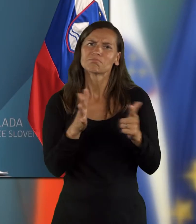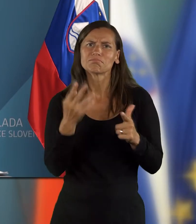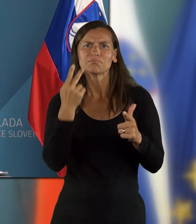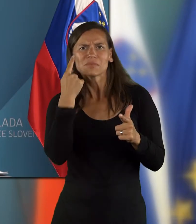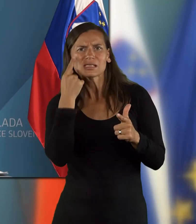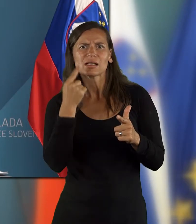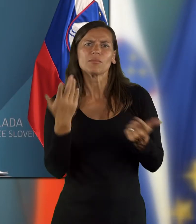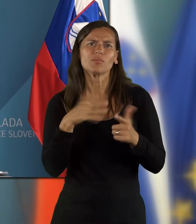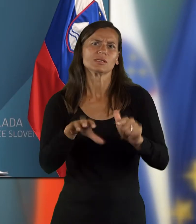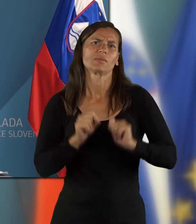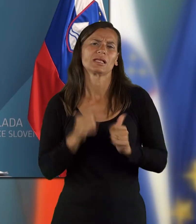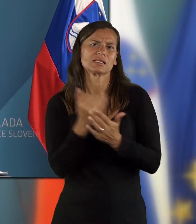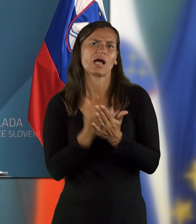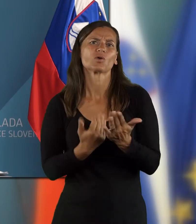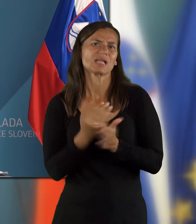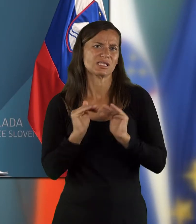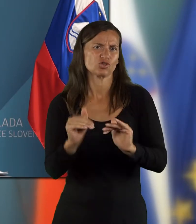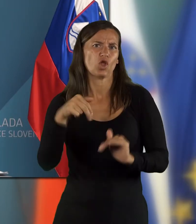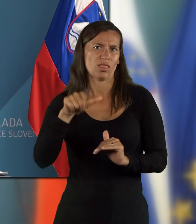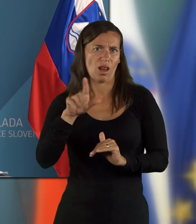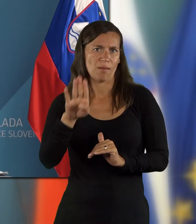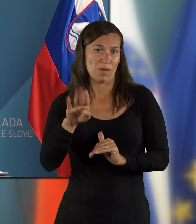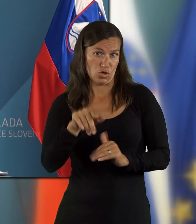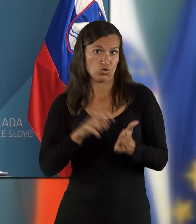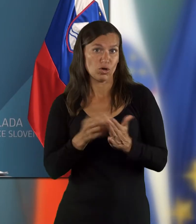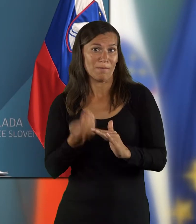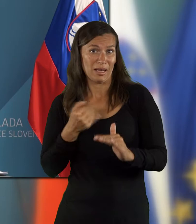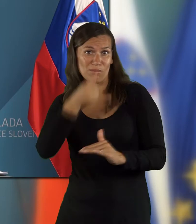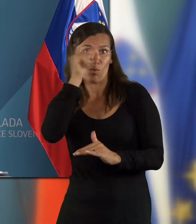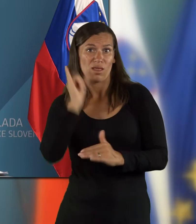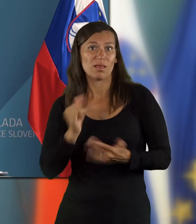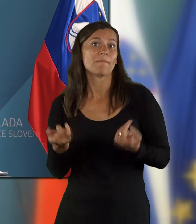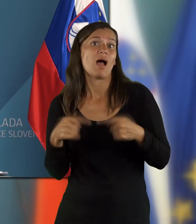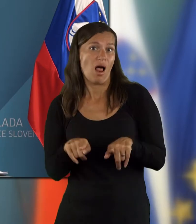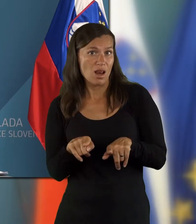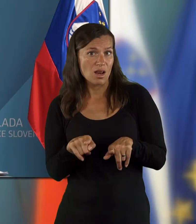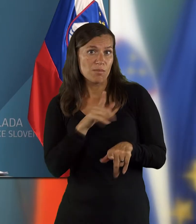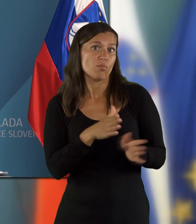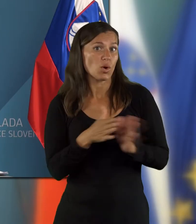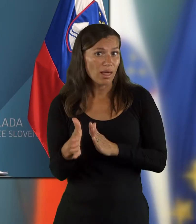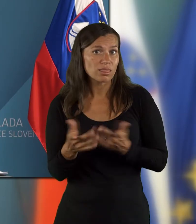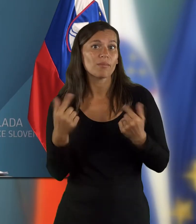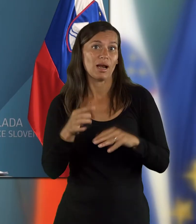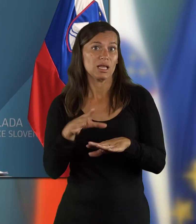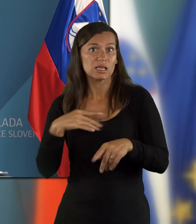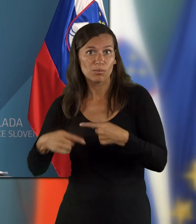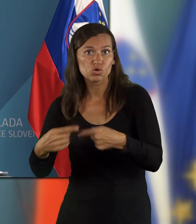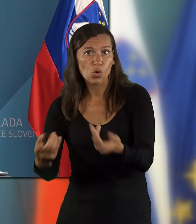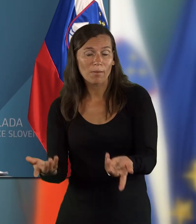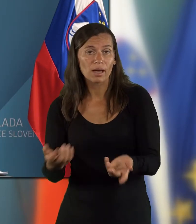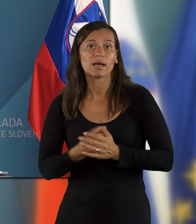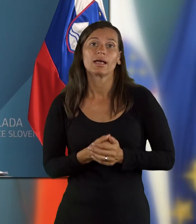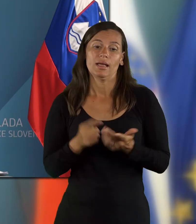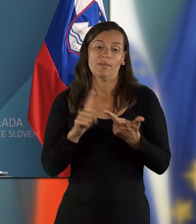predvidoma mislite, da bi lahko bil sprejet ta zakon za zaščito NLB, bi bilo to lahko še pred poletjem ali bo šlo to po rednem ali bo šlo po